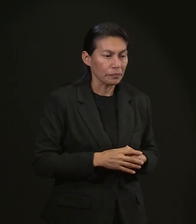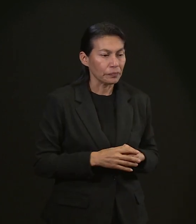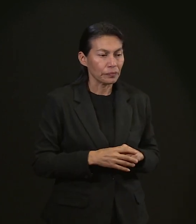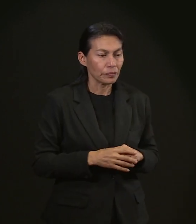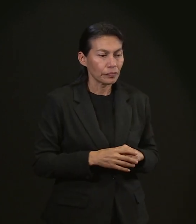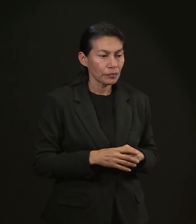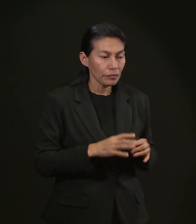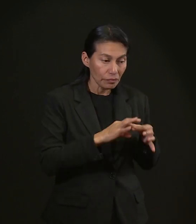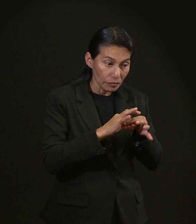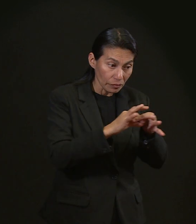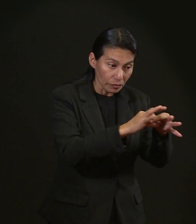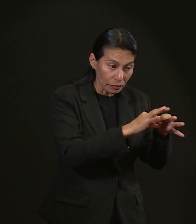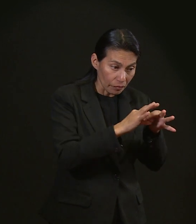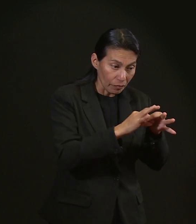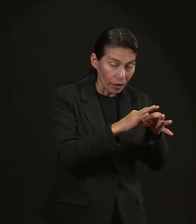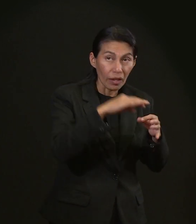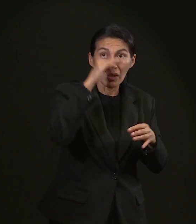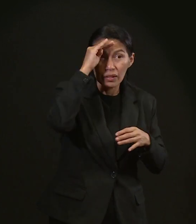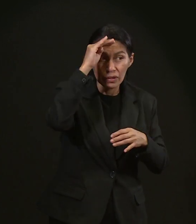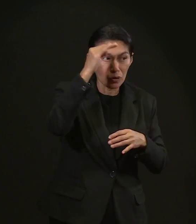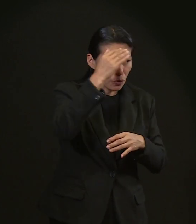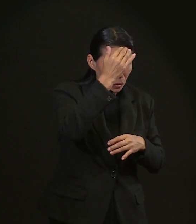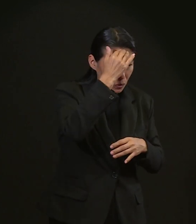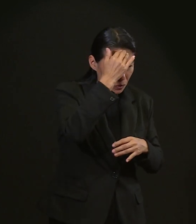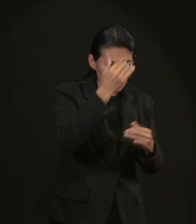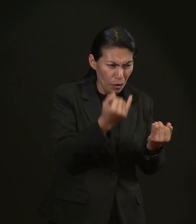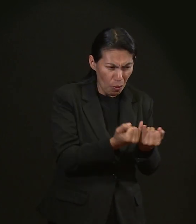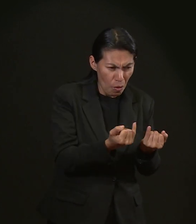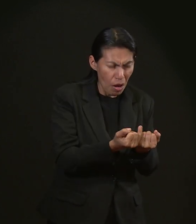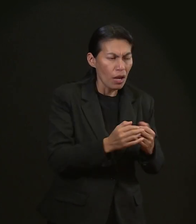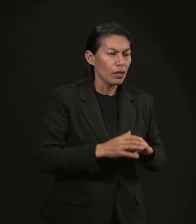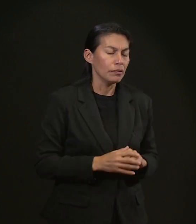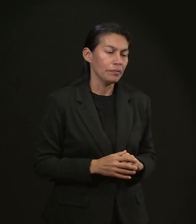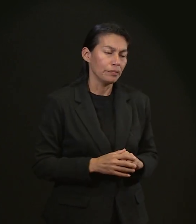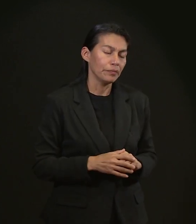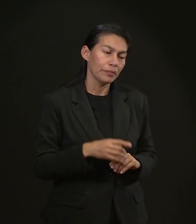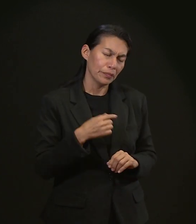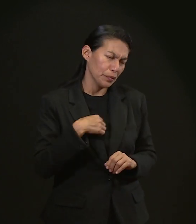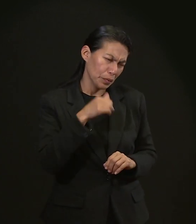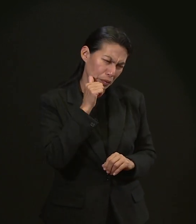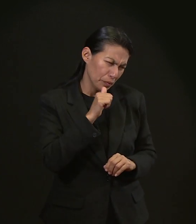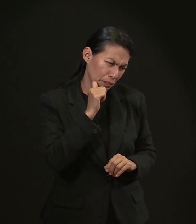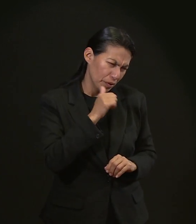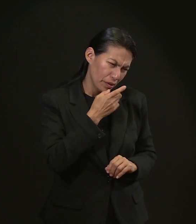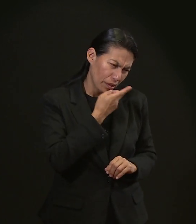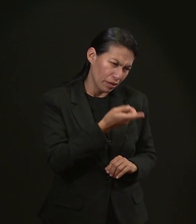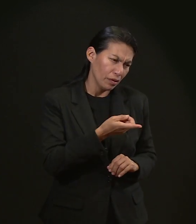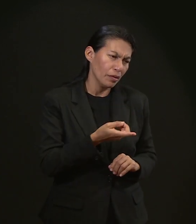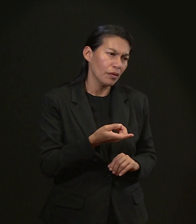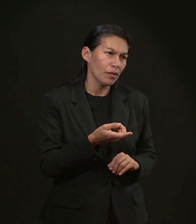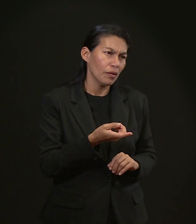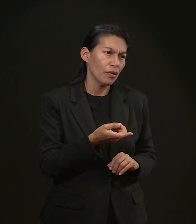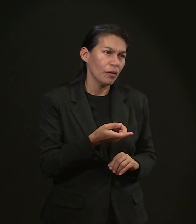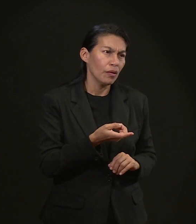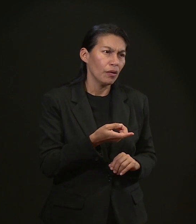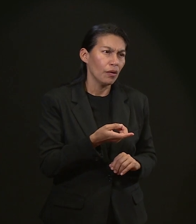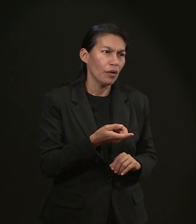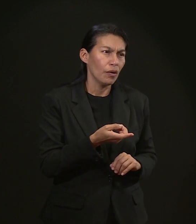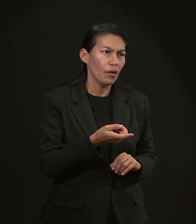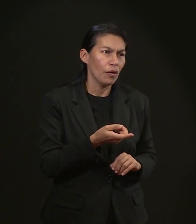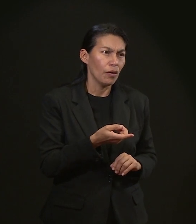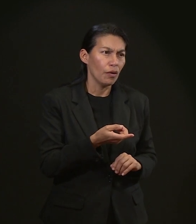contigo y que el señor lo conoce también yo siempre he dicho que